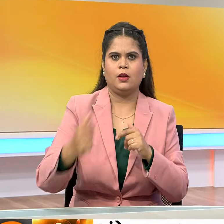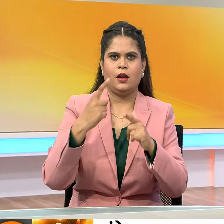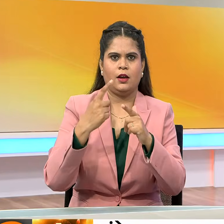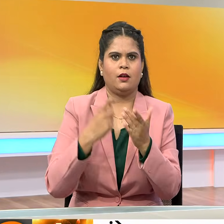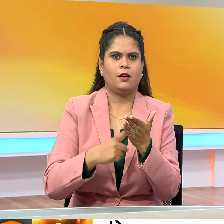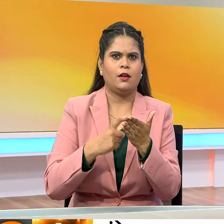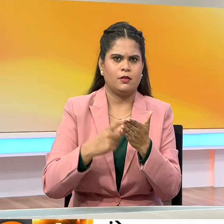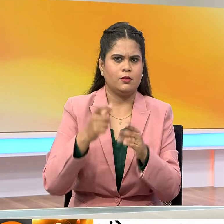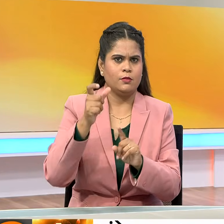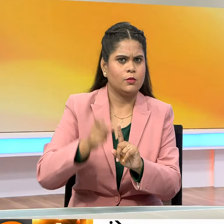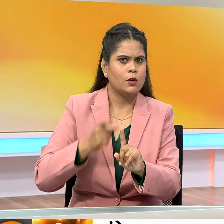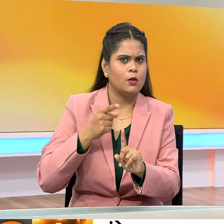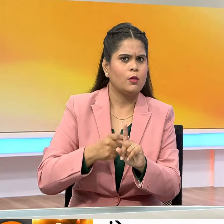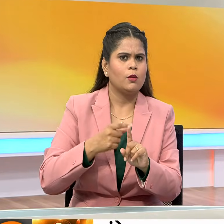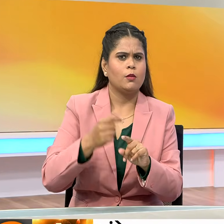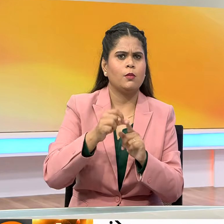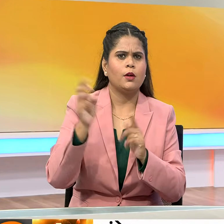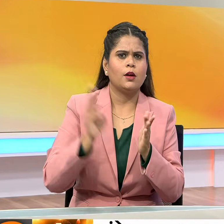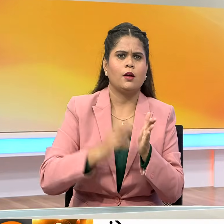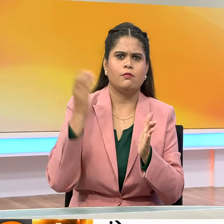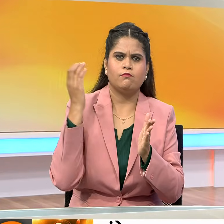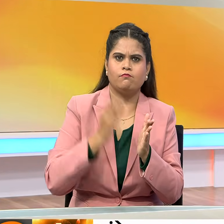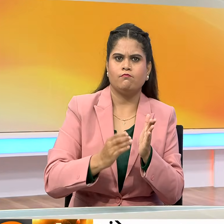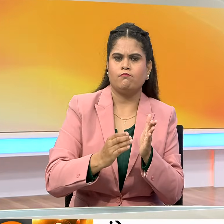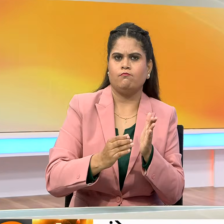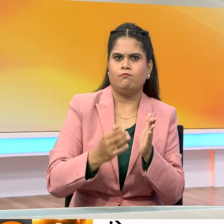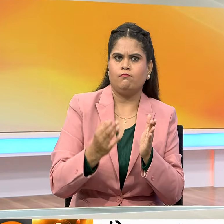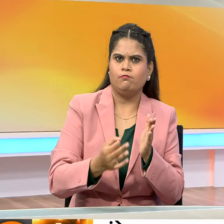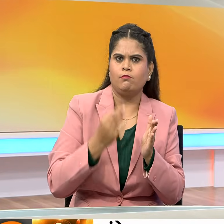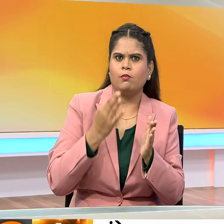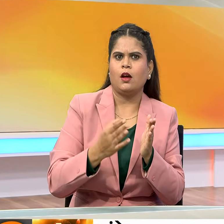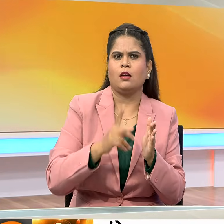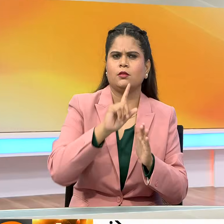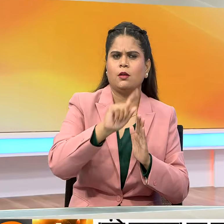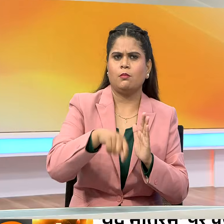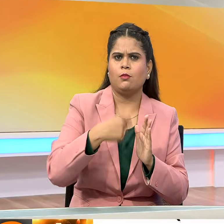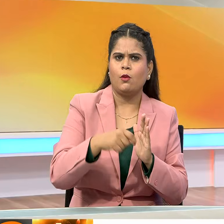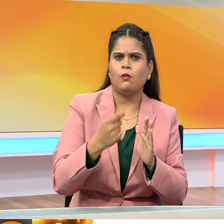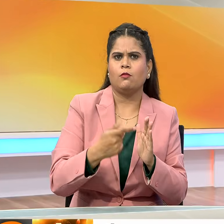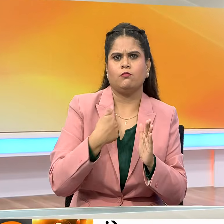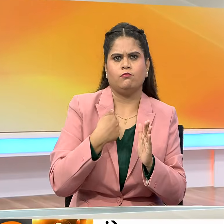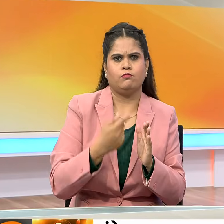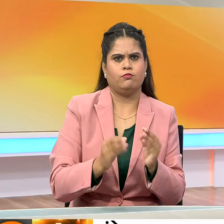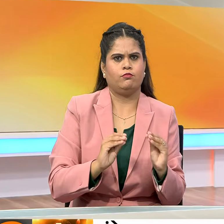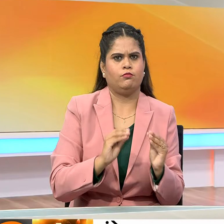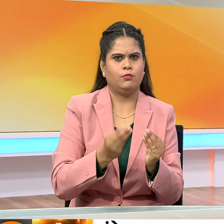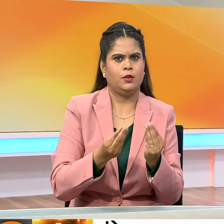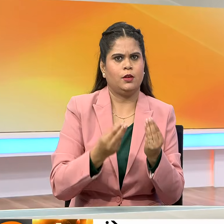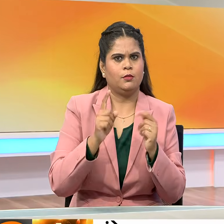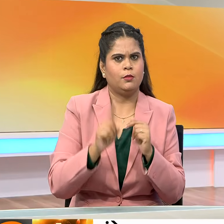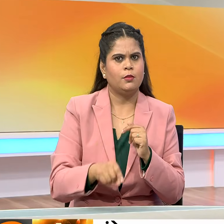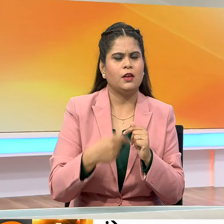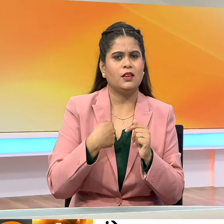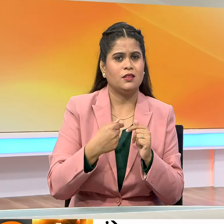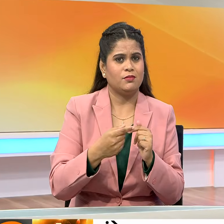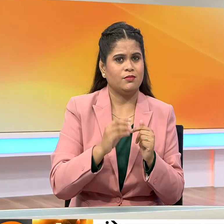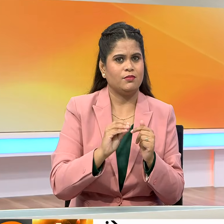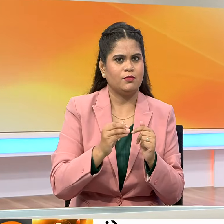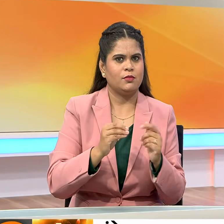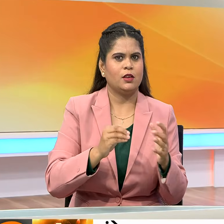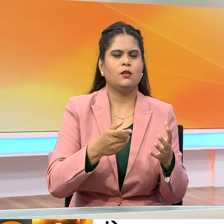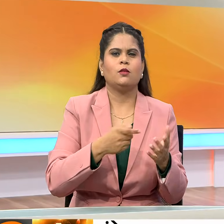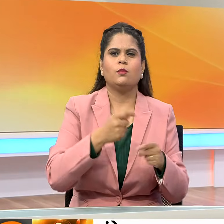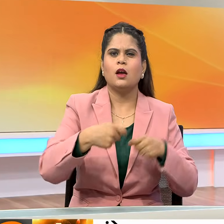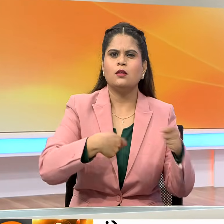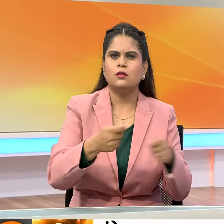से PM गतिशक्ति राष्ट्रीय मास्टर प्लान का अधिक प्रभावी इस्तेमाल करने की अपील की। उन्होंने कहा कि इससे बेहतर औद्योगिक